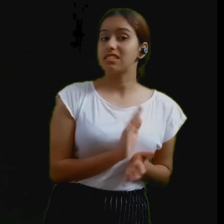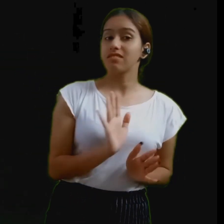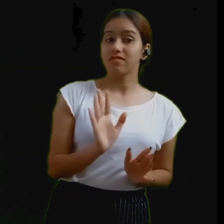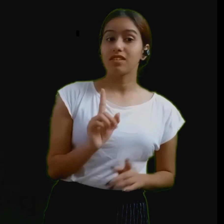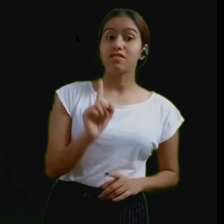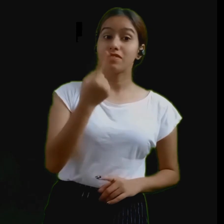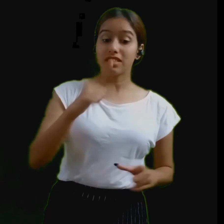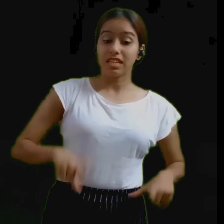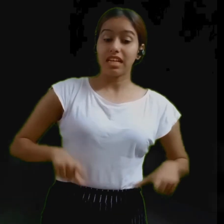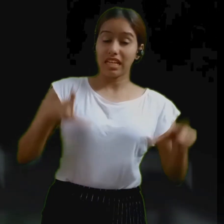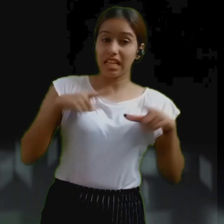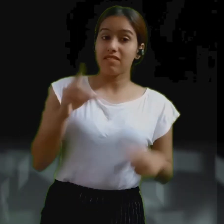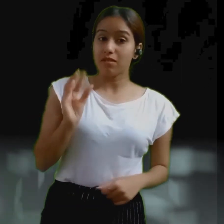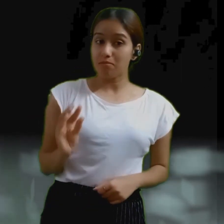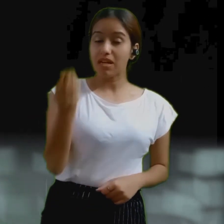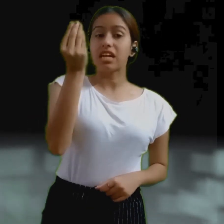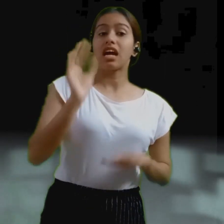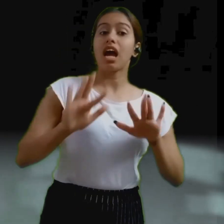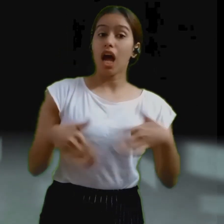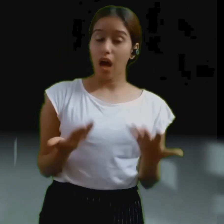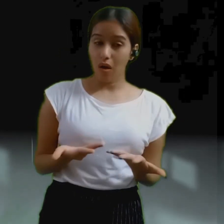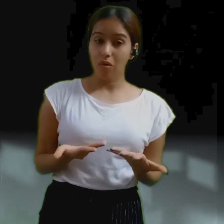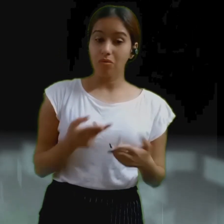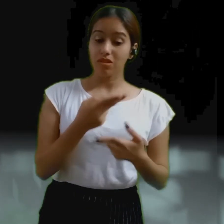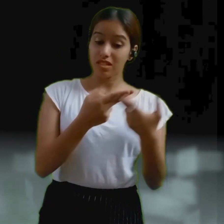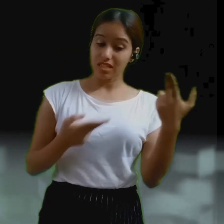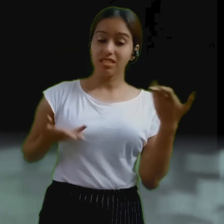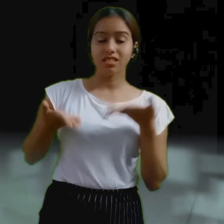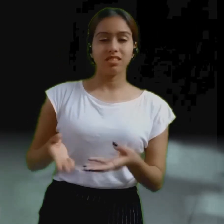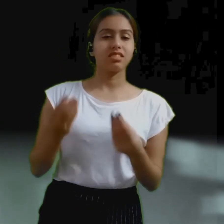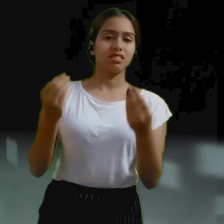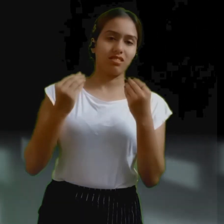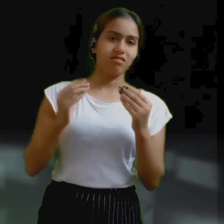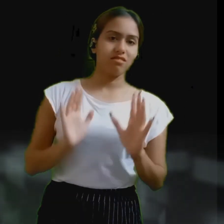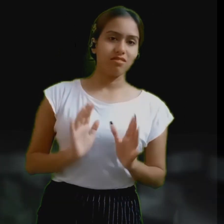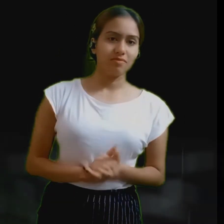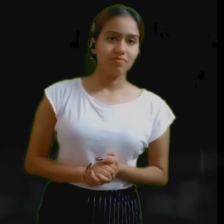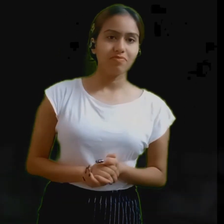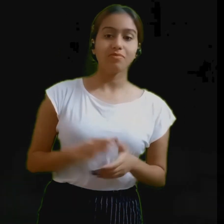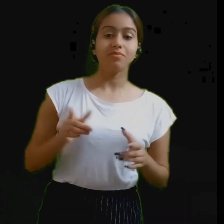सी कहानी बस यही बात सिखाती है। और याद रखिए कि कमी देखनी है, बुराई देखनी है, तो